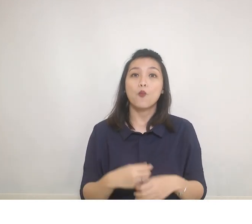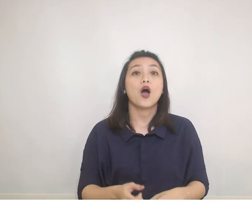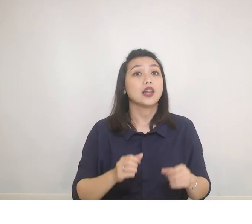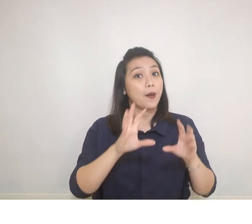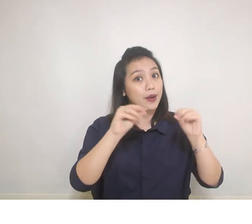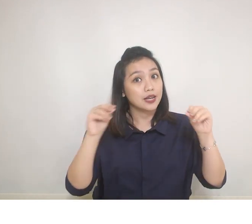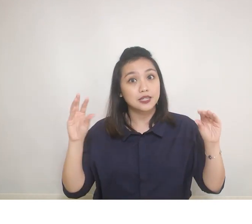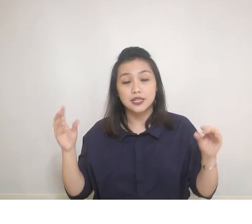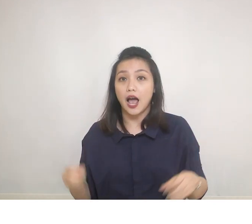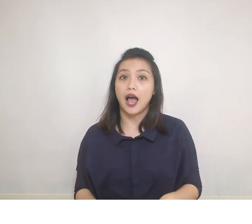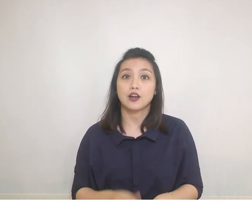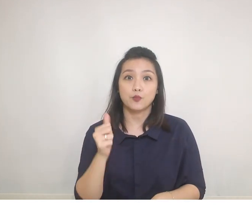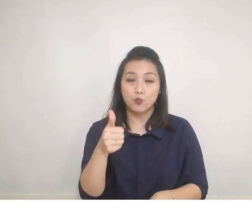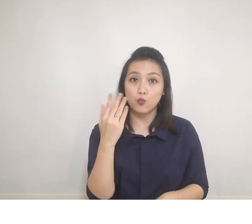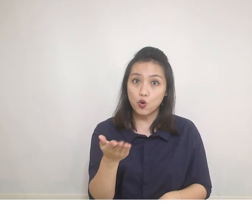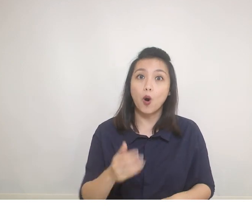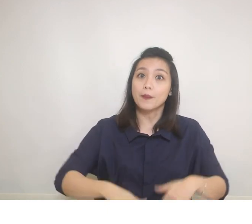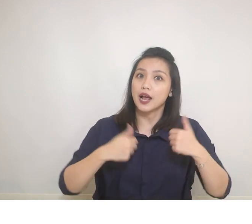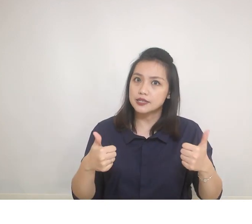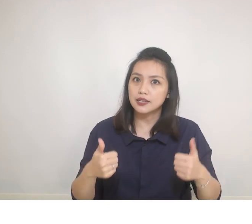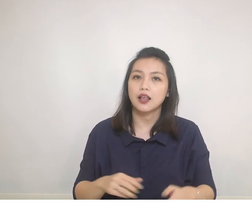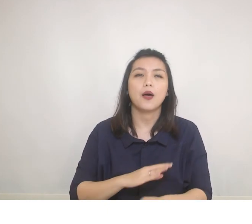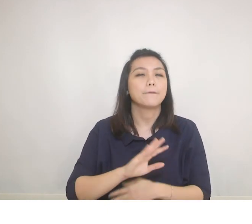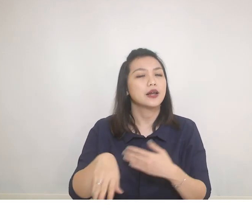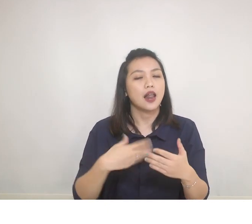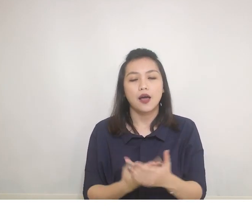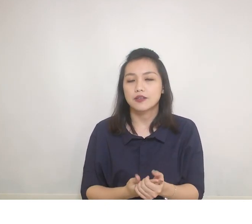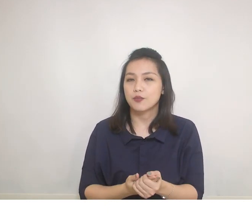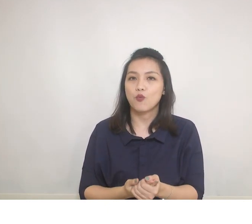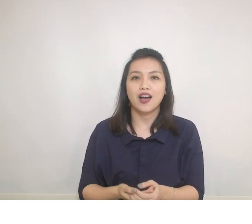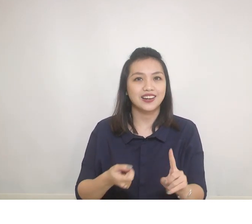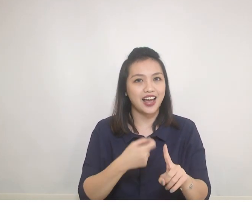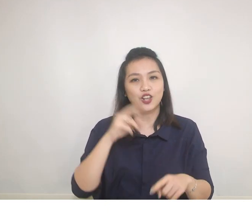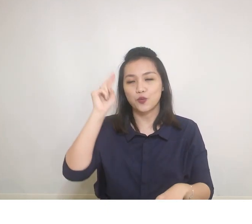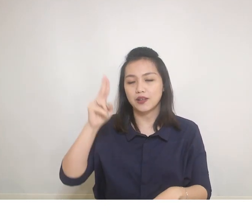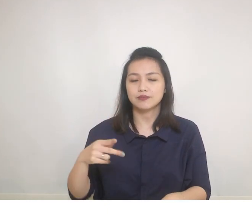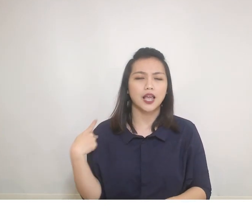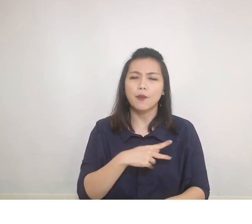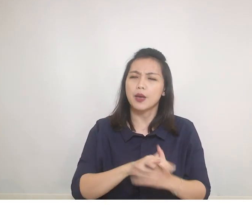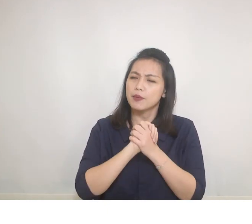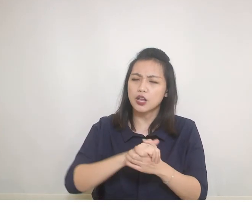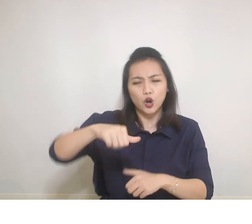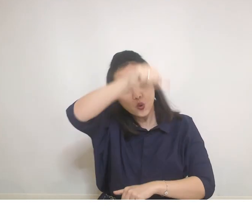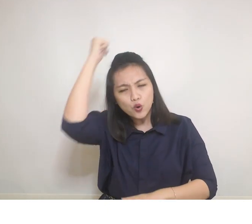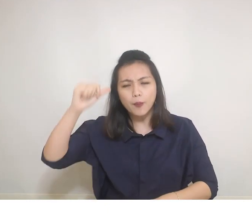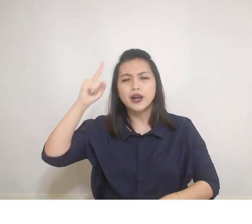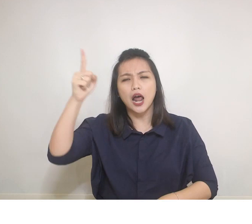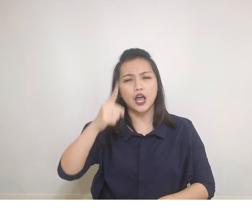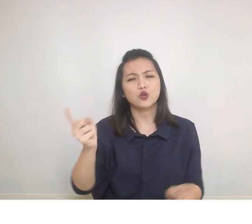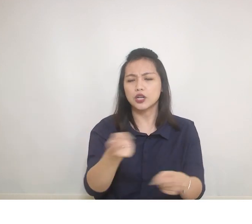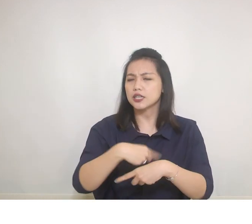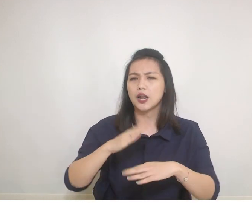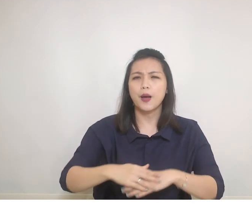kalah menariknya. Di ujung acara selalu, we love you 5,000. God bless you.